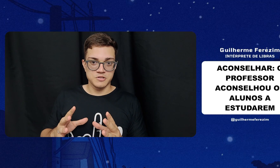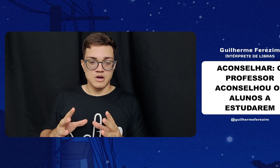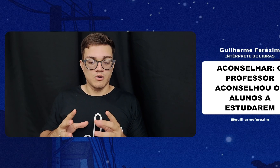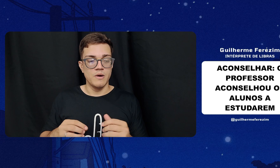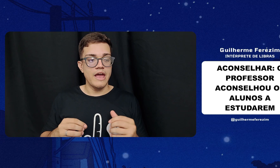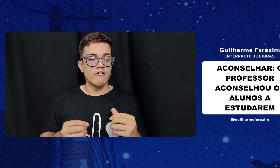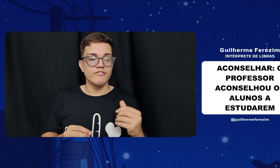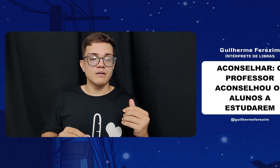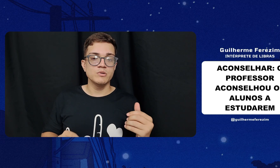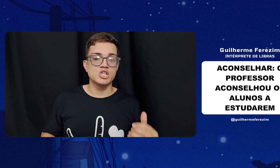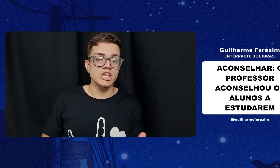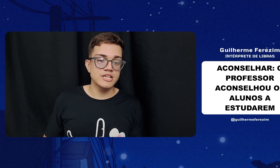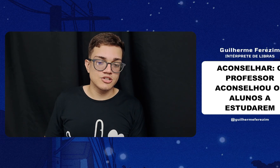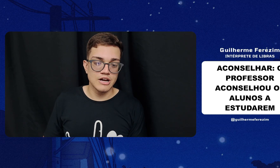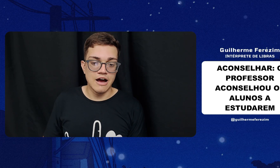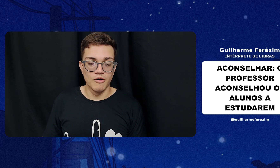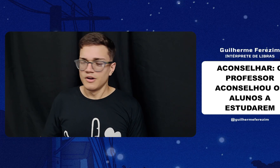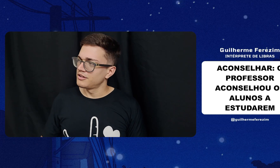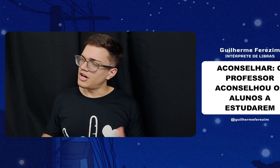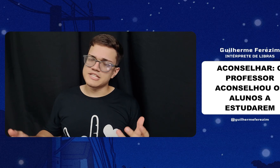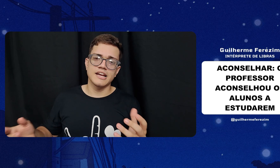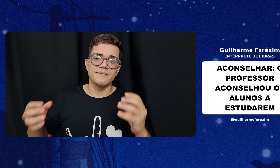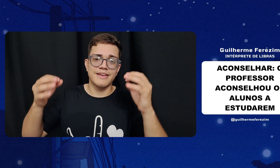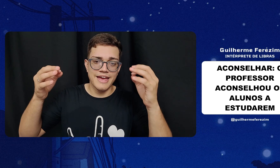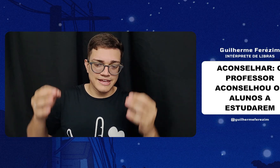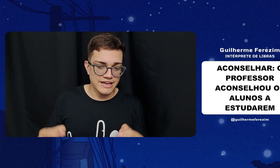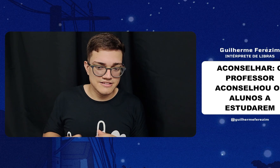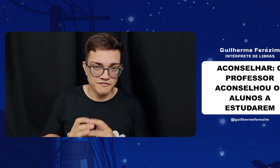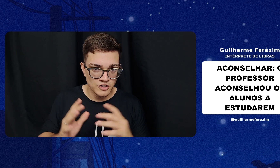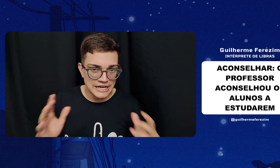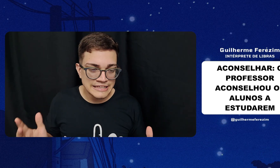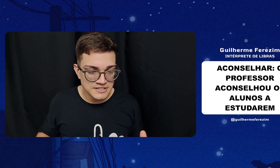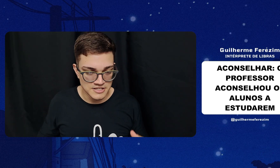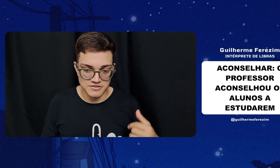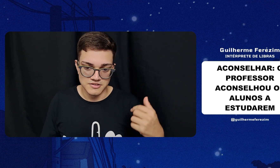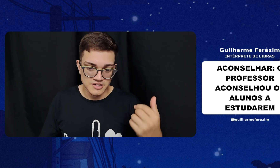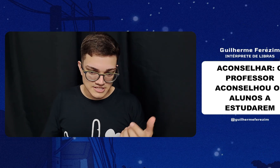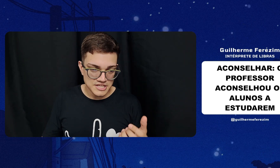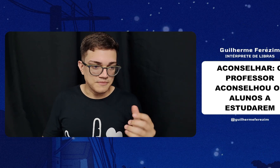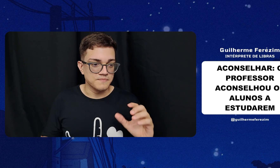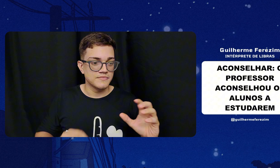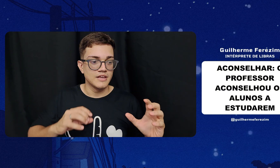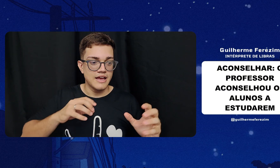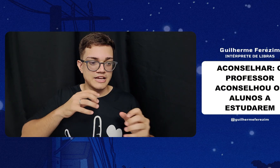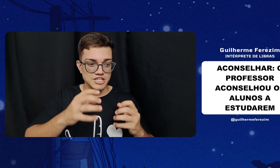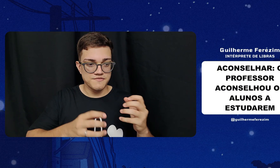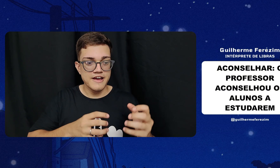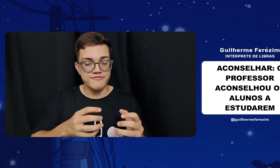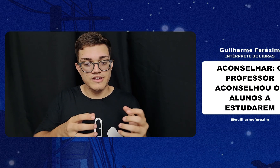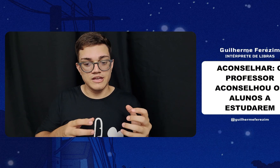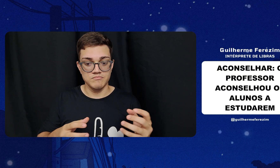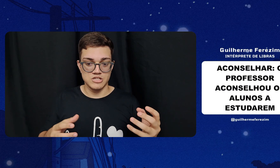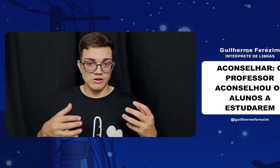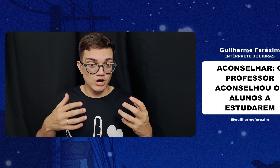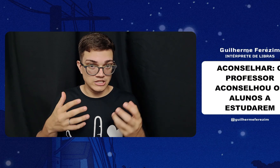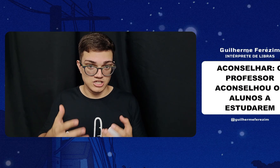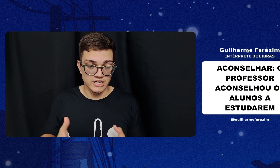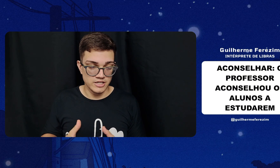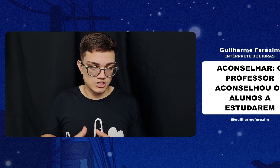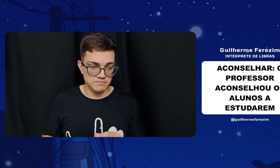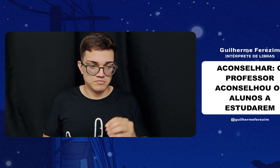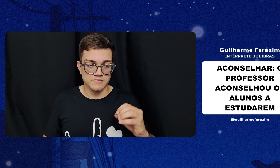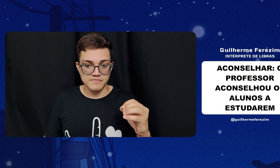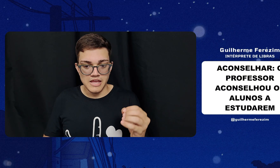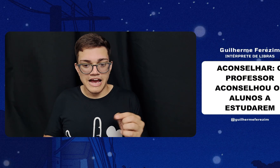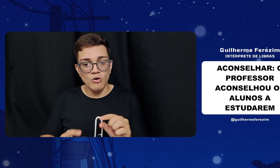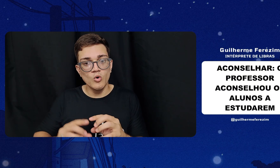Aconselhar, pessoal, é um verbo direcional. Nossa, Guilherme, que é isso? Você não falou nada disso. Sim, a gente vai ver de agora em